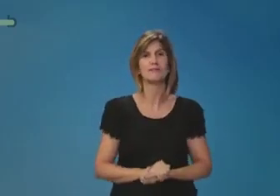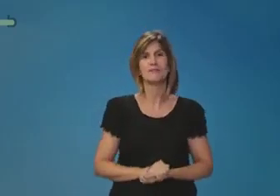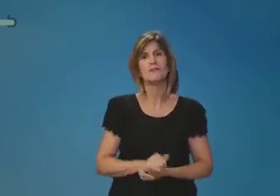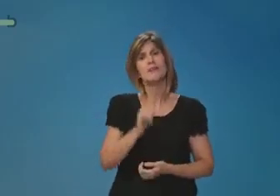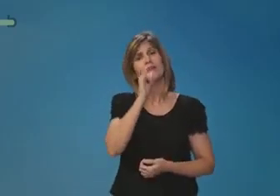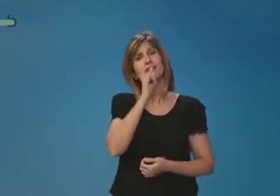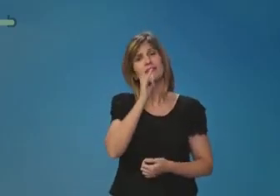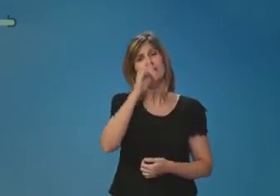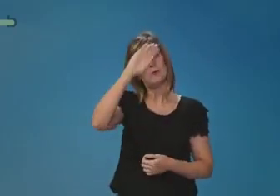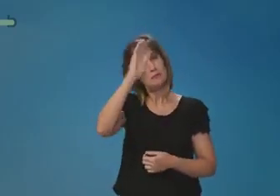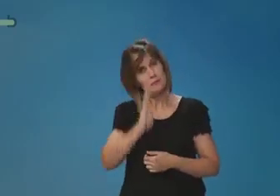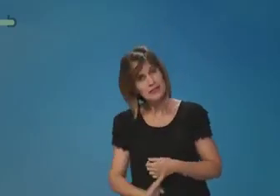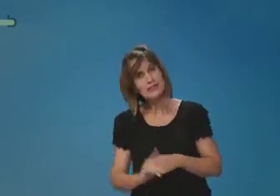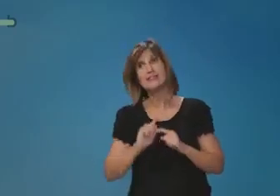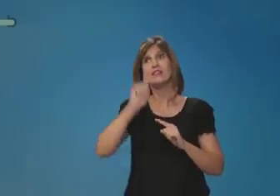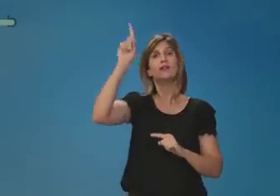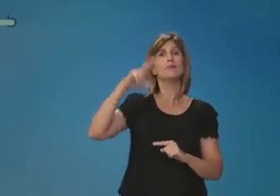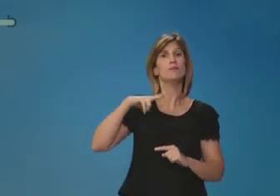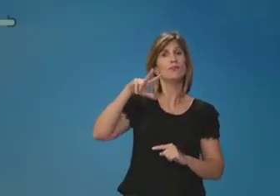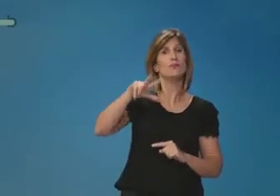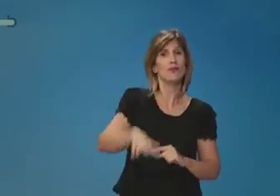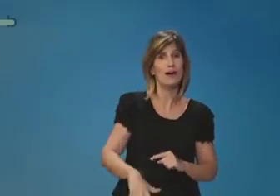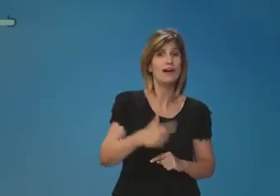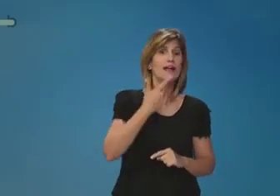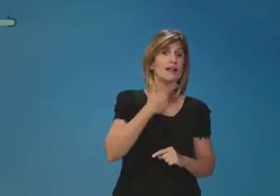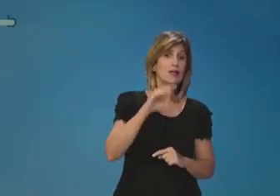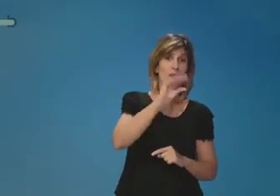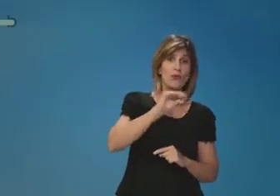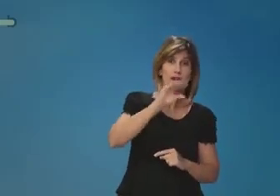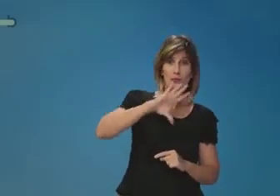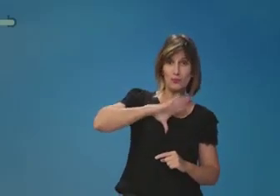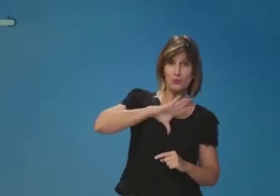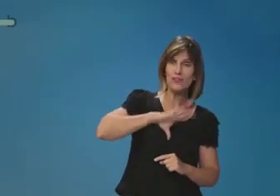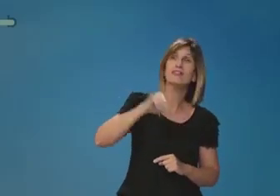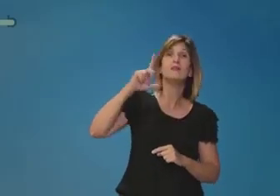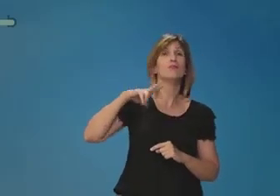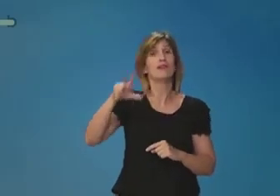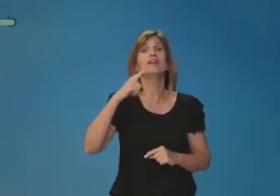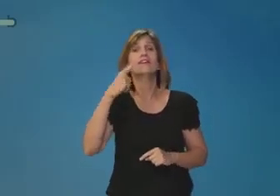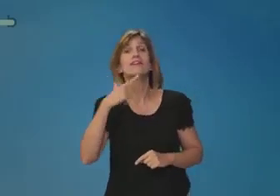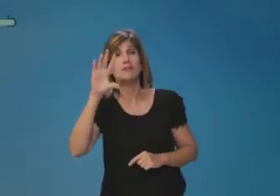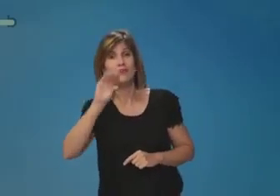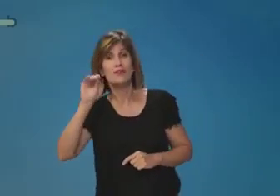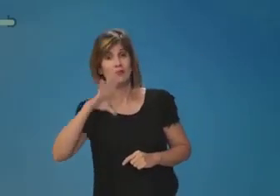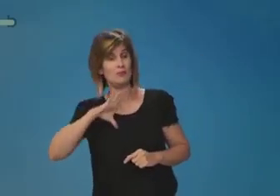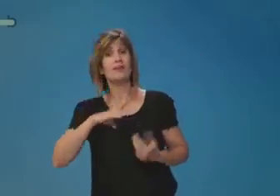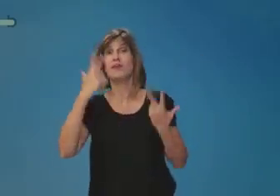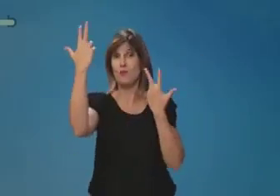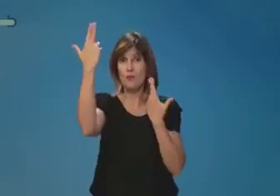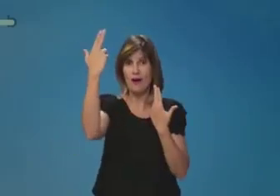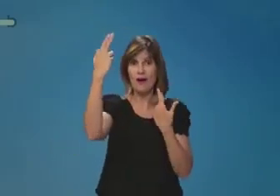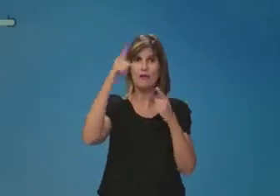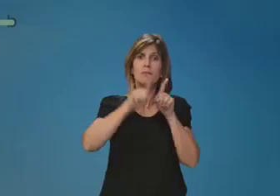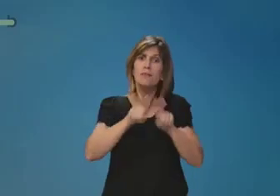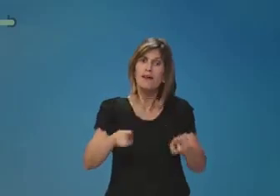do Brasil e Portugal, fala-se a mesma língua oral, a língua portuguesa. No entanto, a língua brasileira de sinais